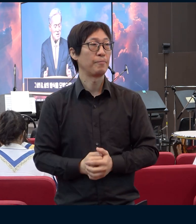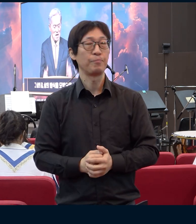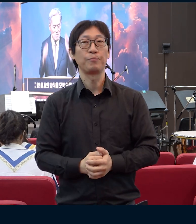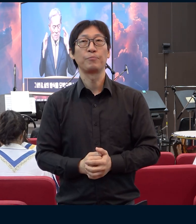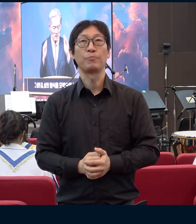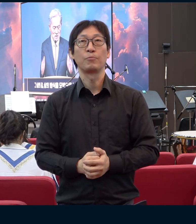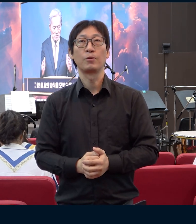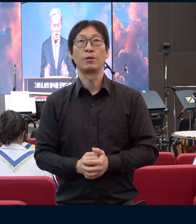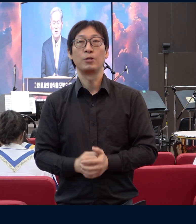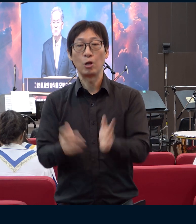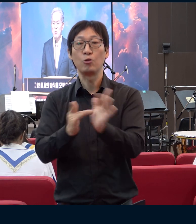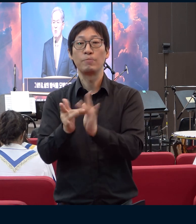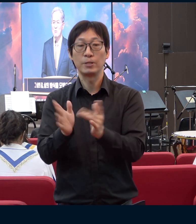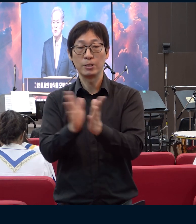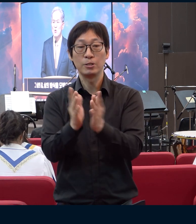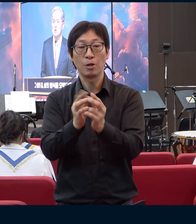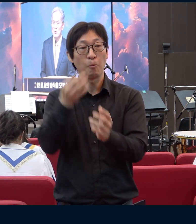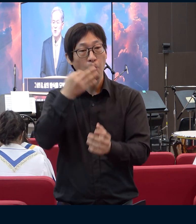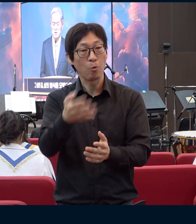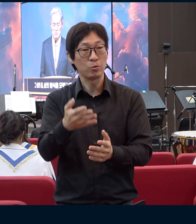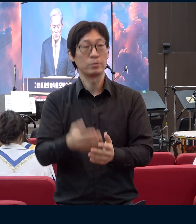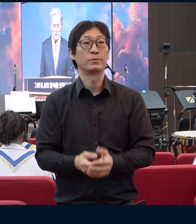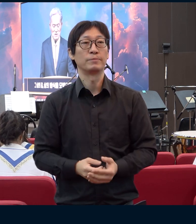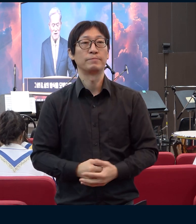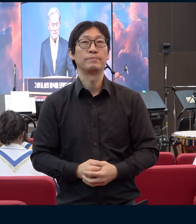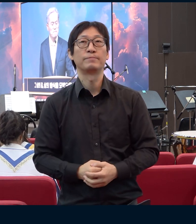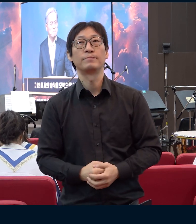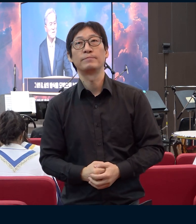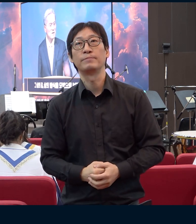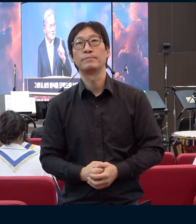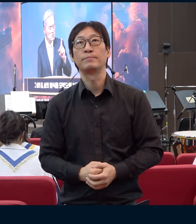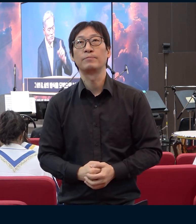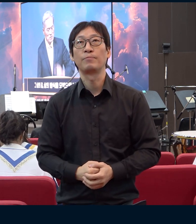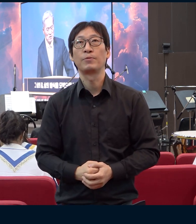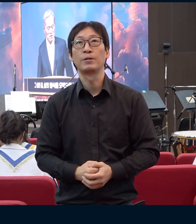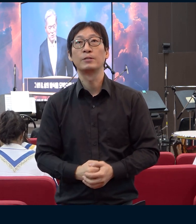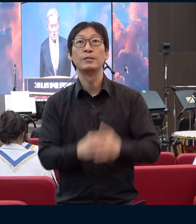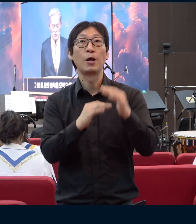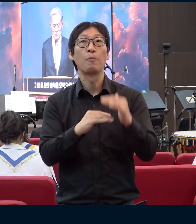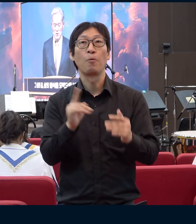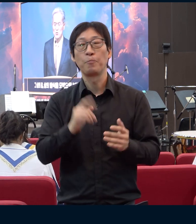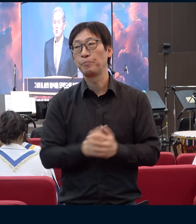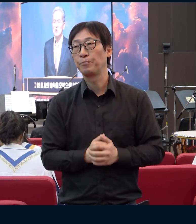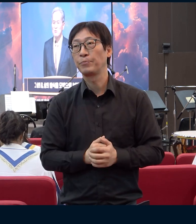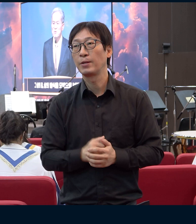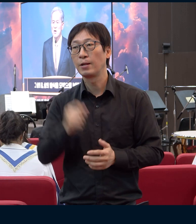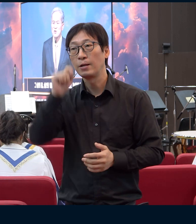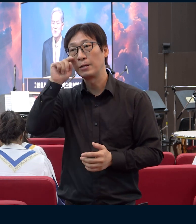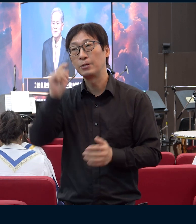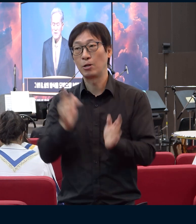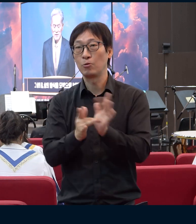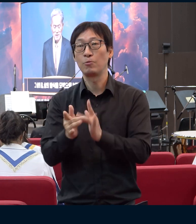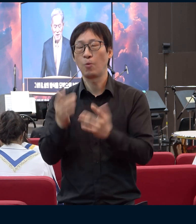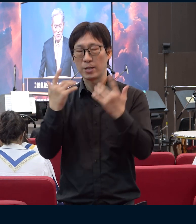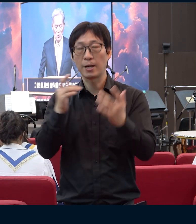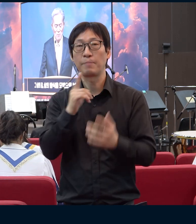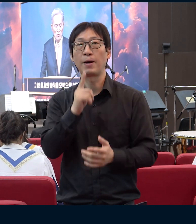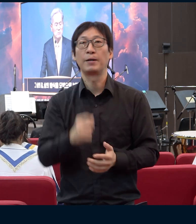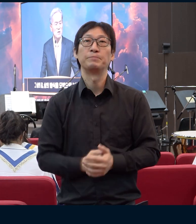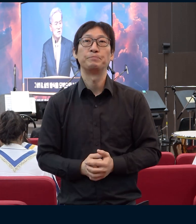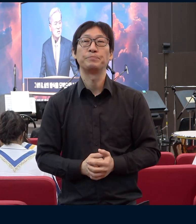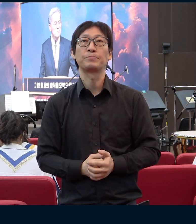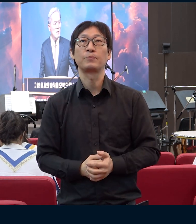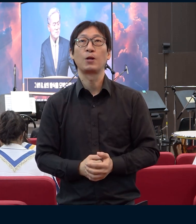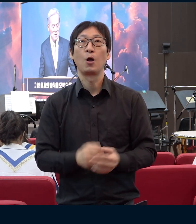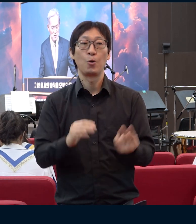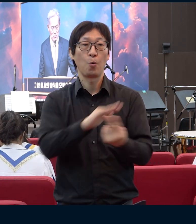길, 삶의 방식을 모범으로 보이신 분이시다. 이 점을 주님께서도 분명히 하셨는데